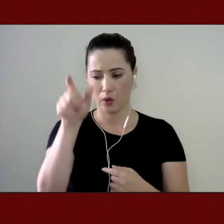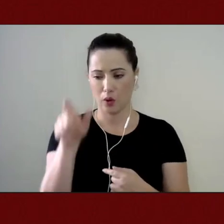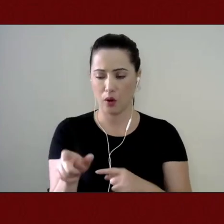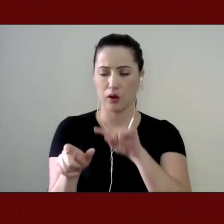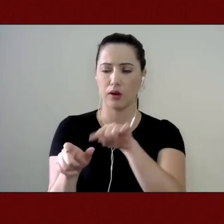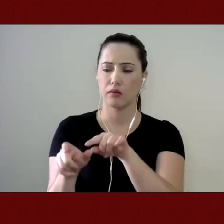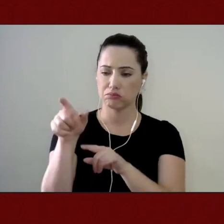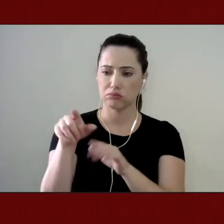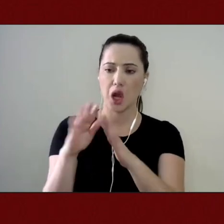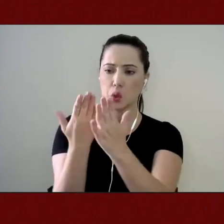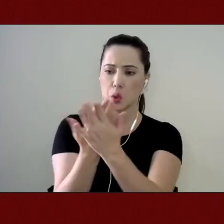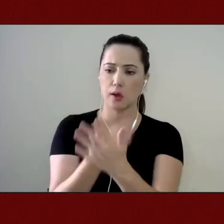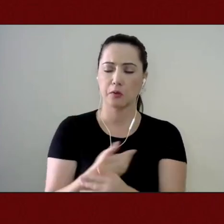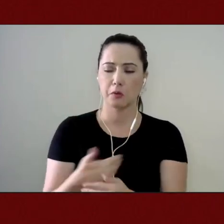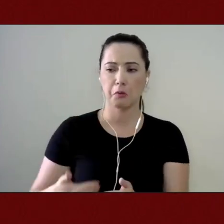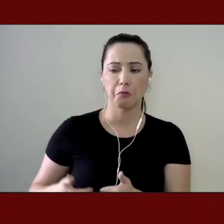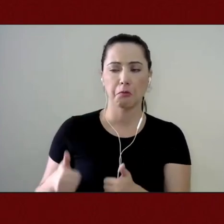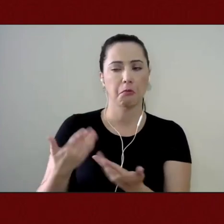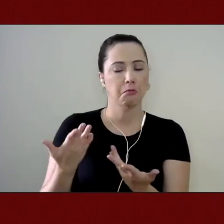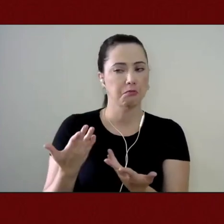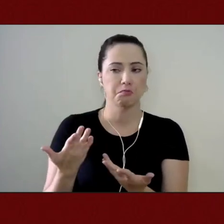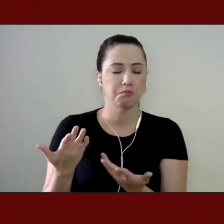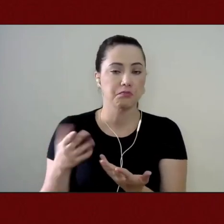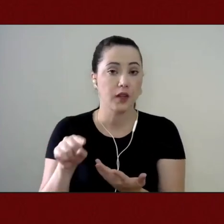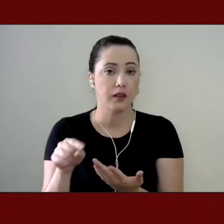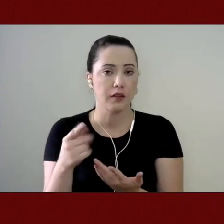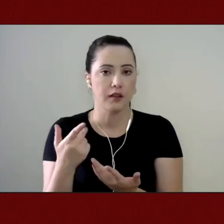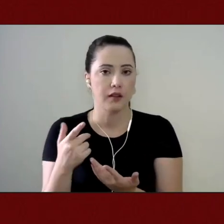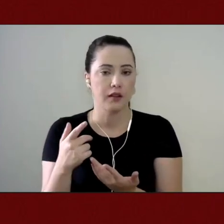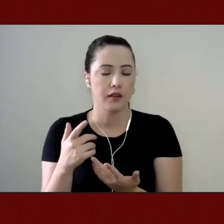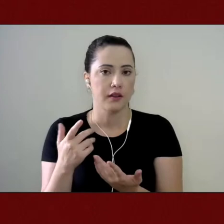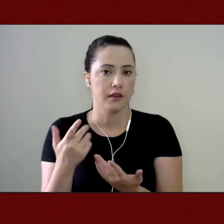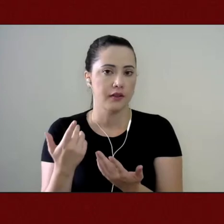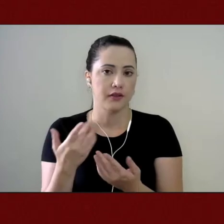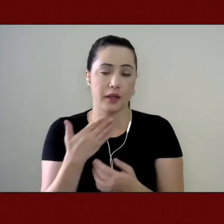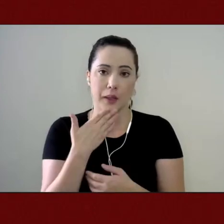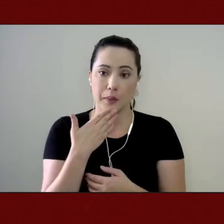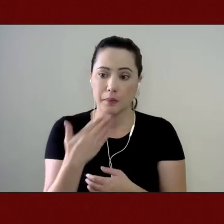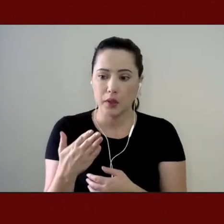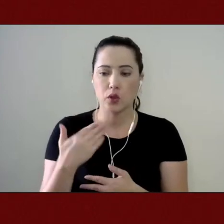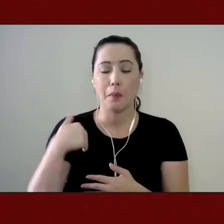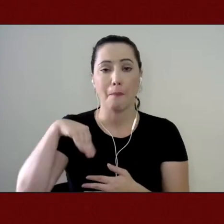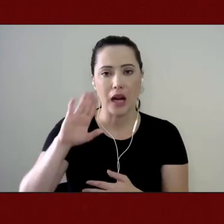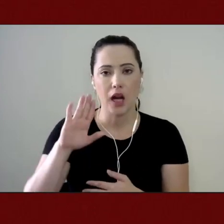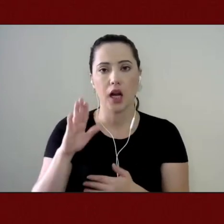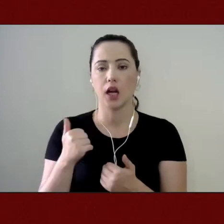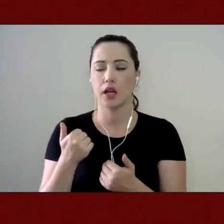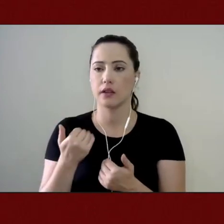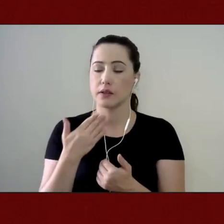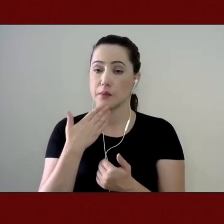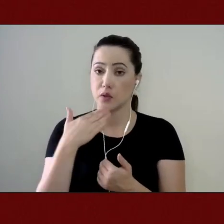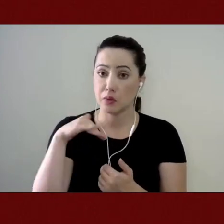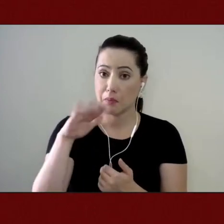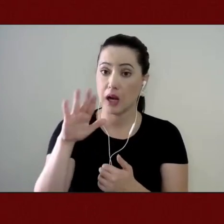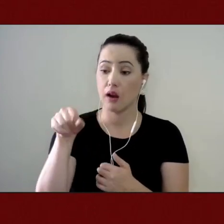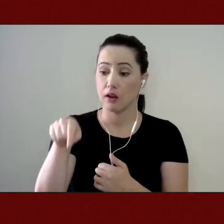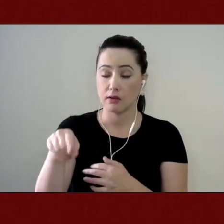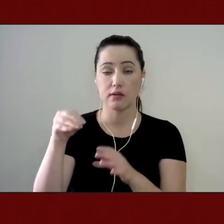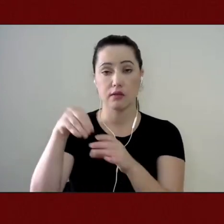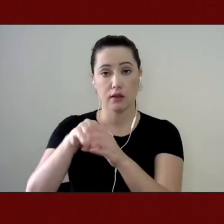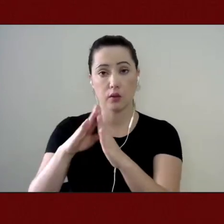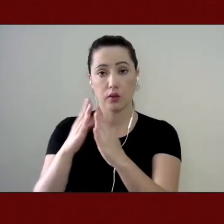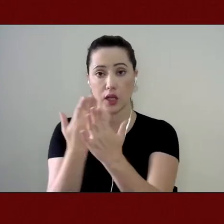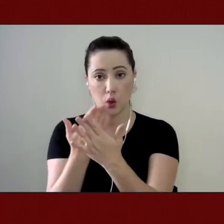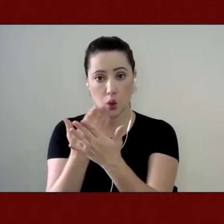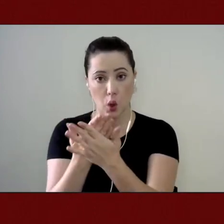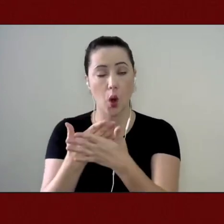que poderiam contribuir e exigir mais dos governos, dos estados e dos municípios uma educação